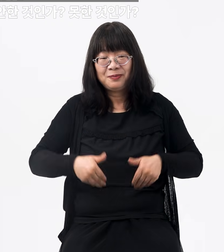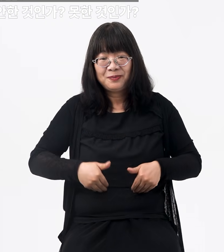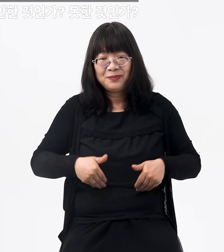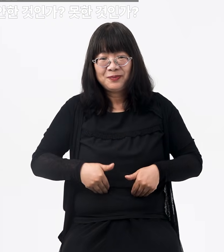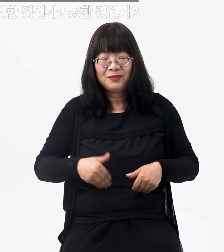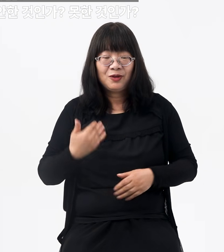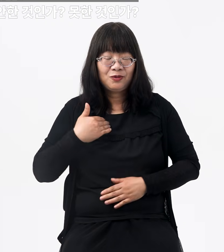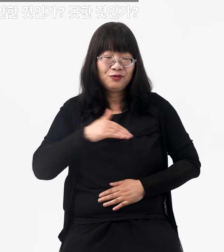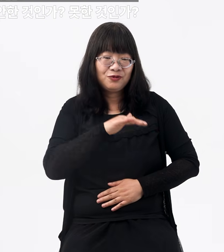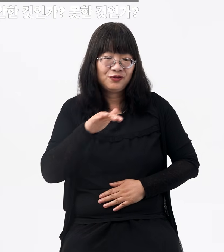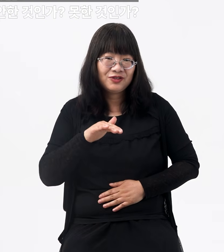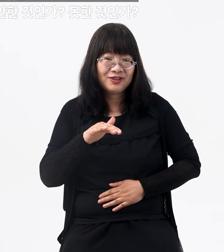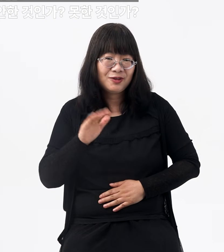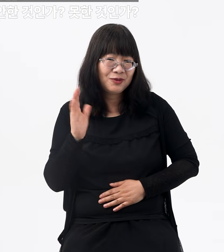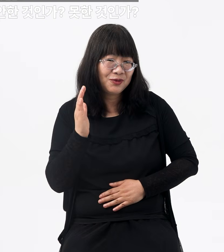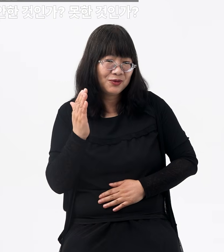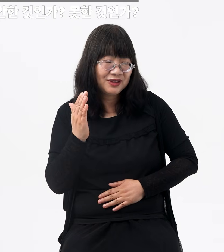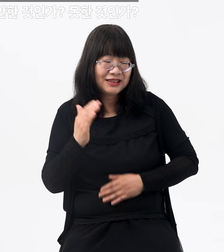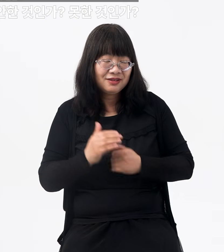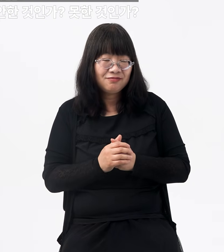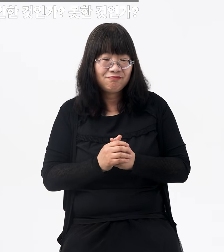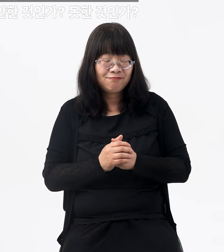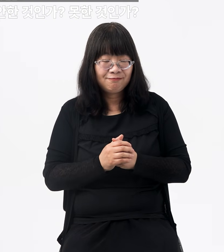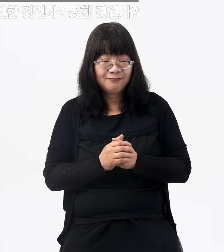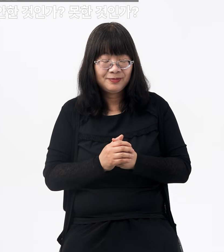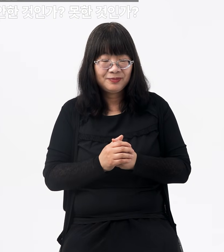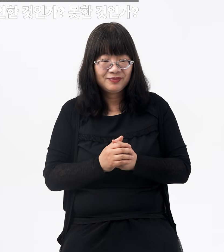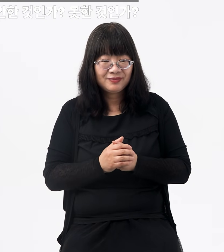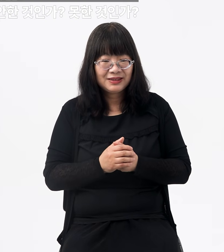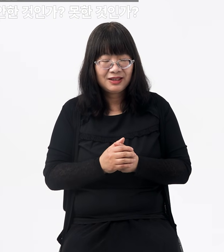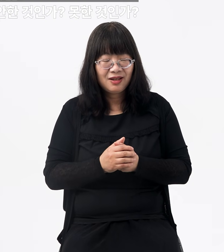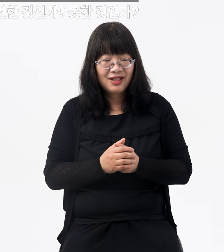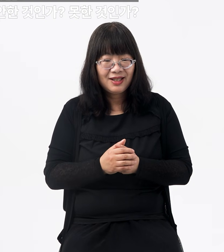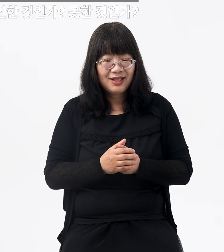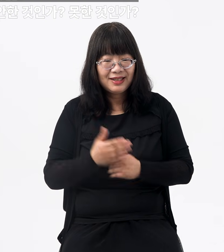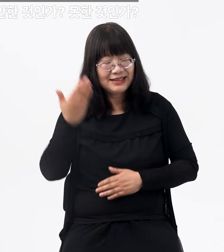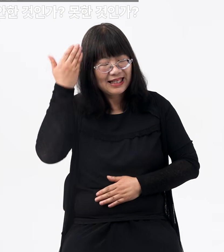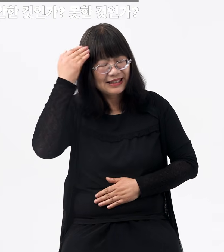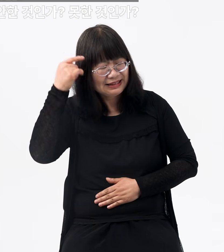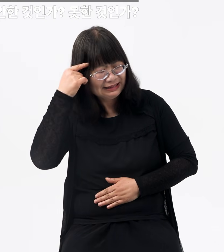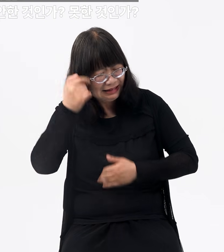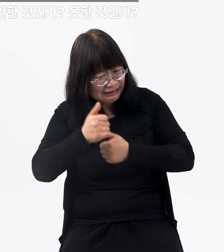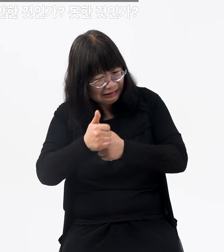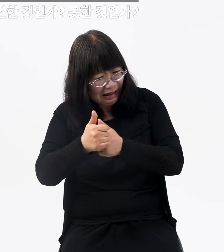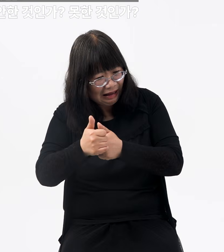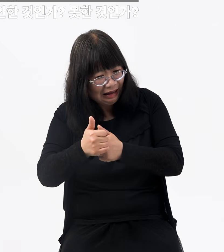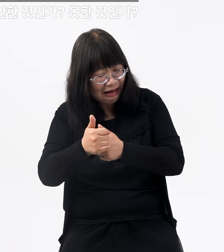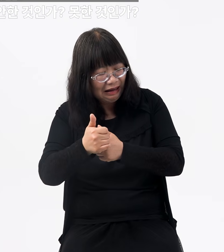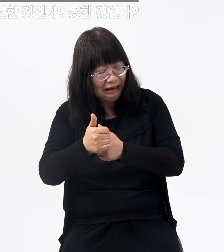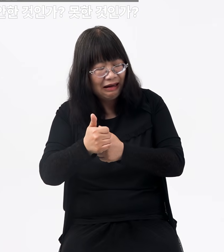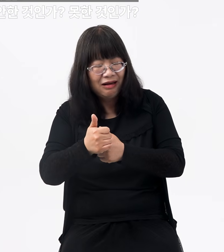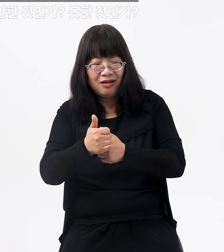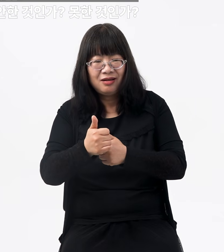근데 우리는 너무 요즘 상식을 따라서 애둘러 가요. 아니에요. 그럴 필요 없어요.